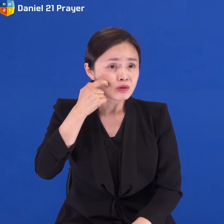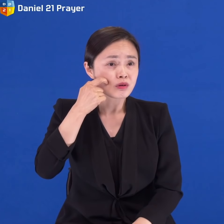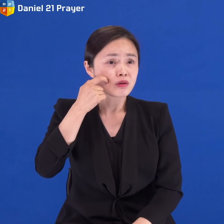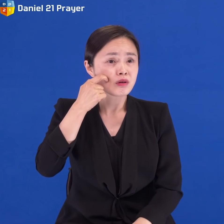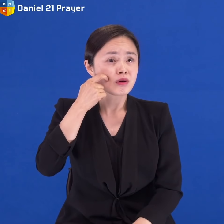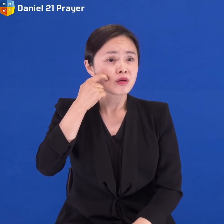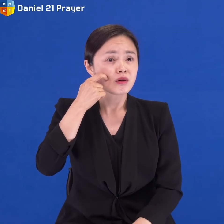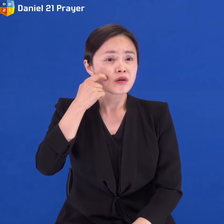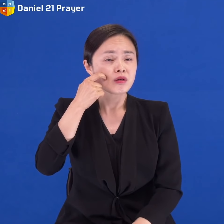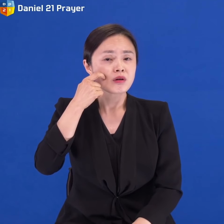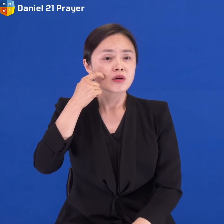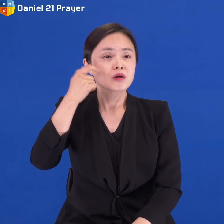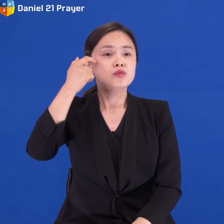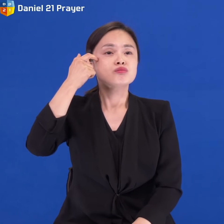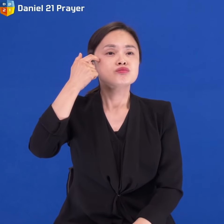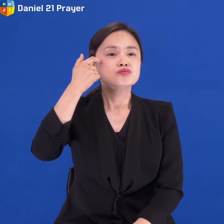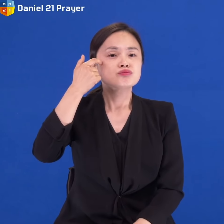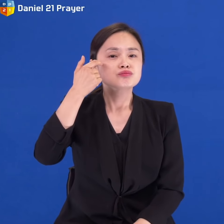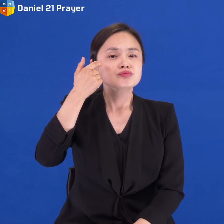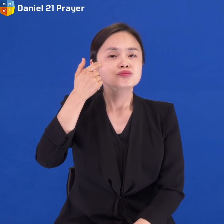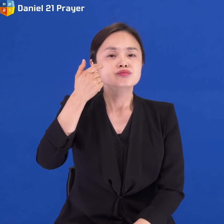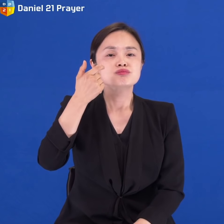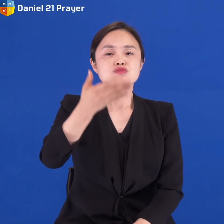30이라는 나이를 넘겼습니다.